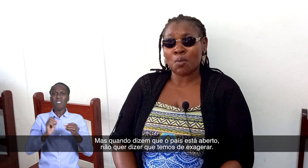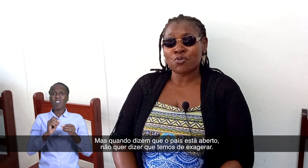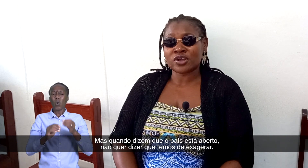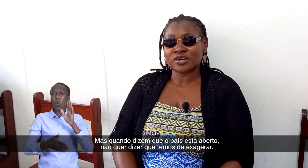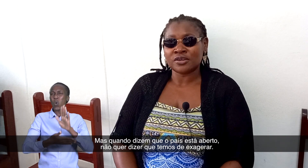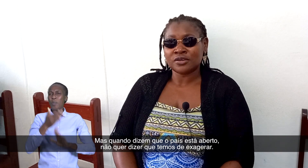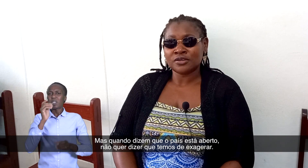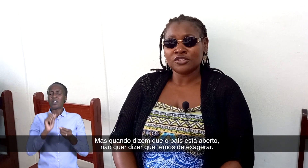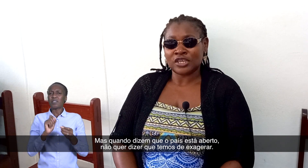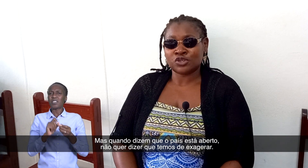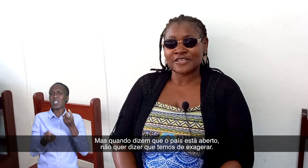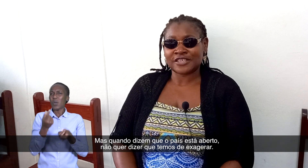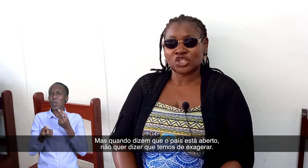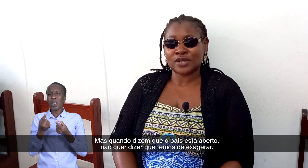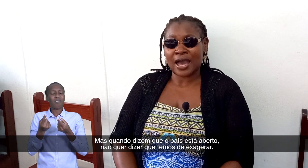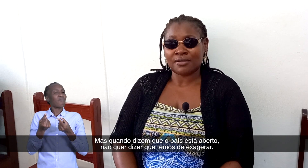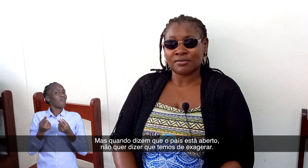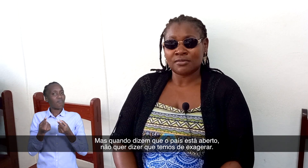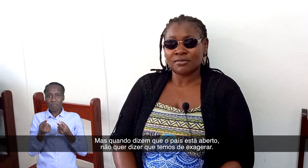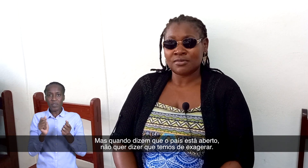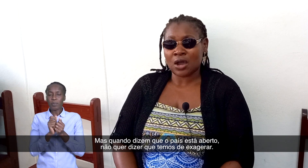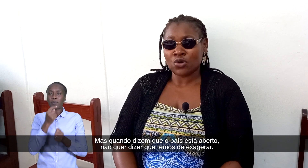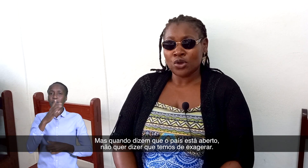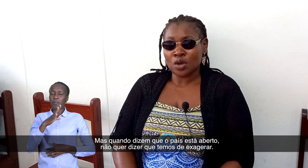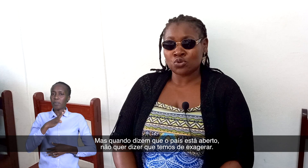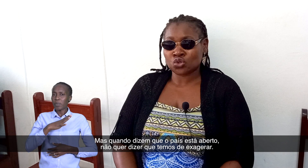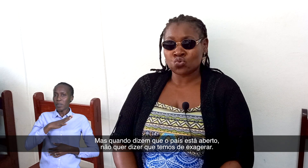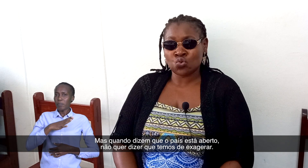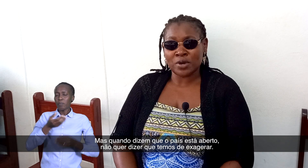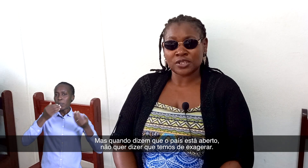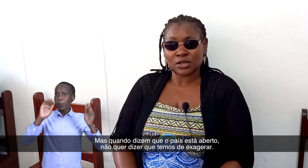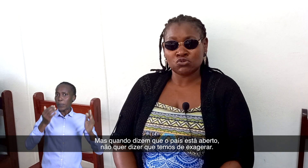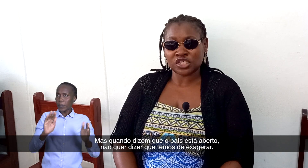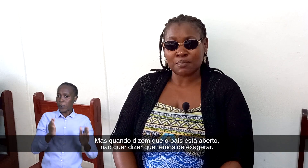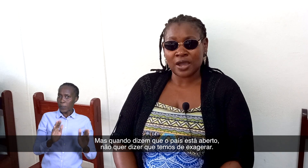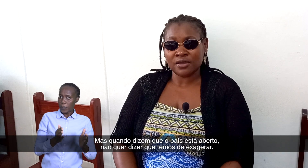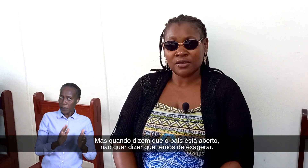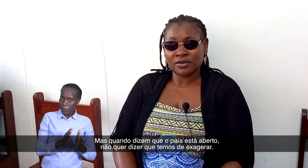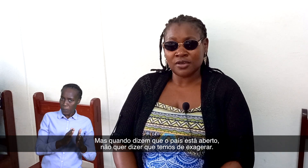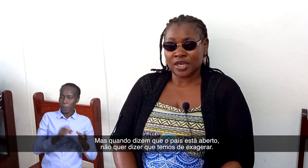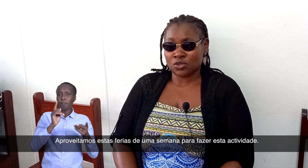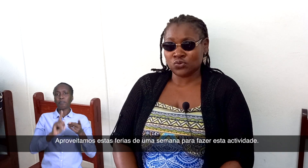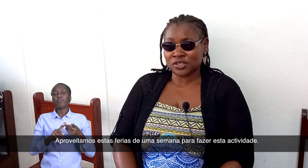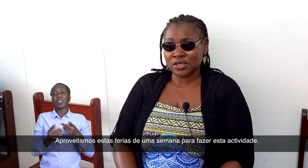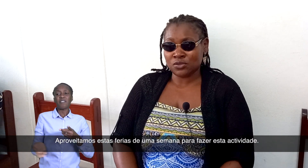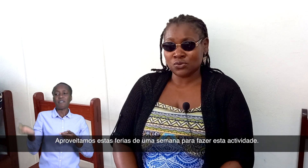não porque temos que exagerar, não. É por isso que o número das alunas também é reduzido.